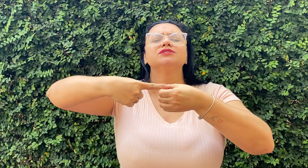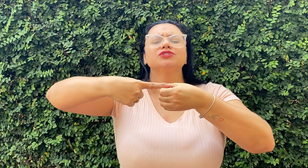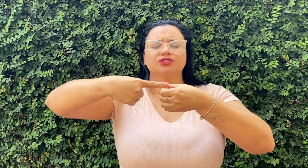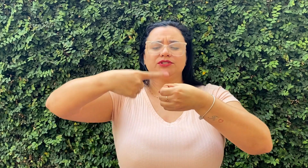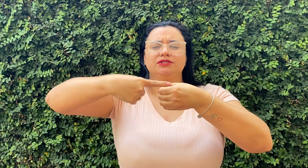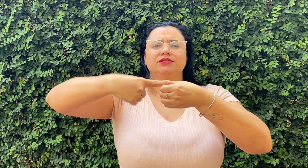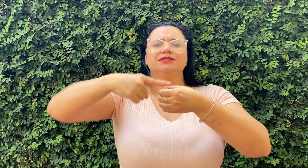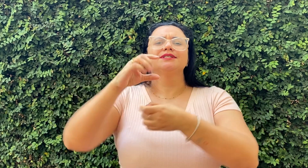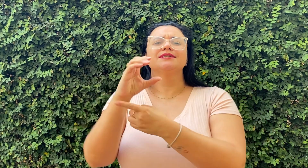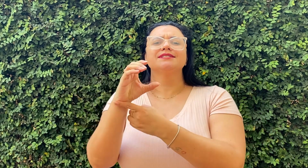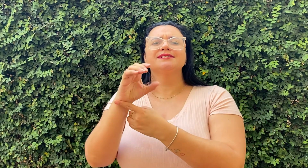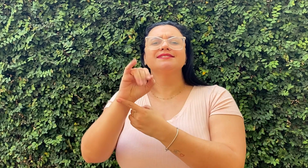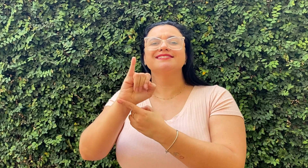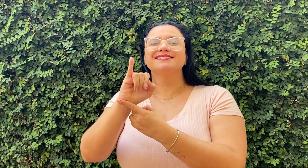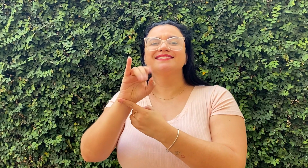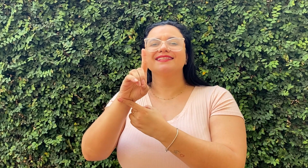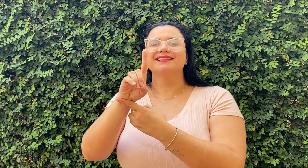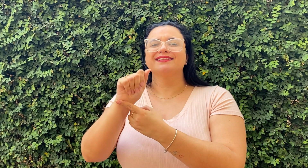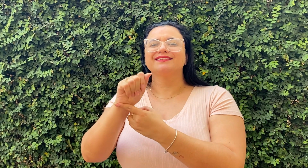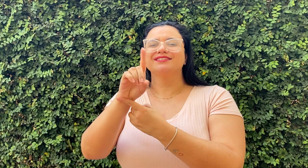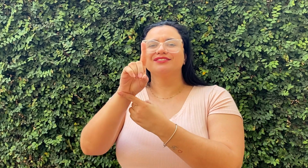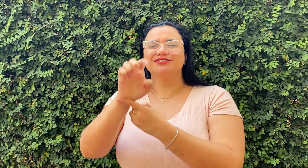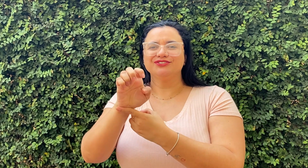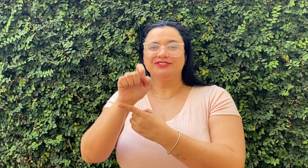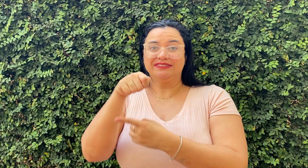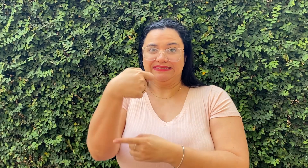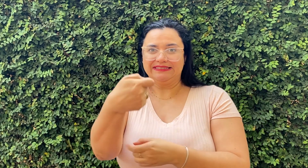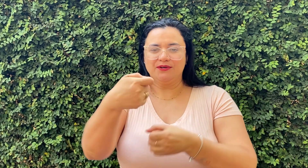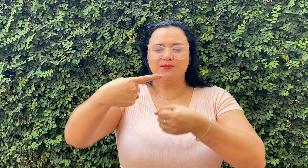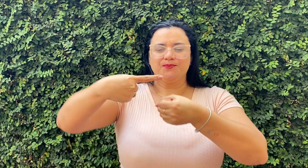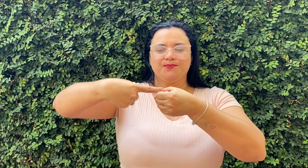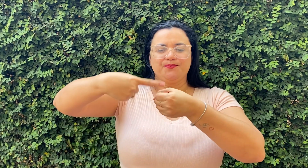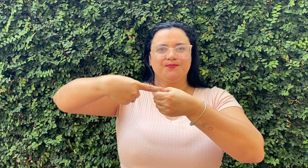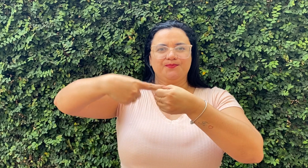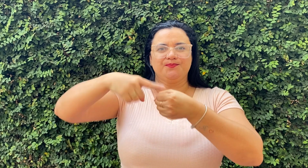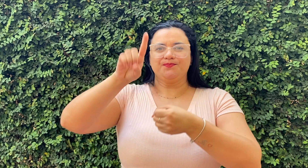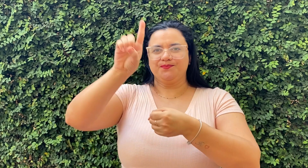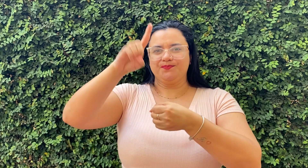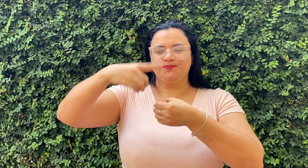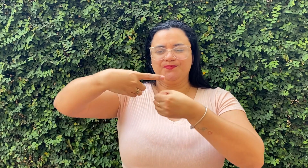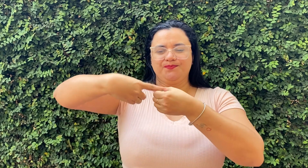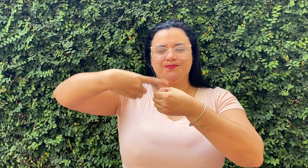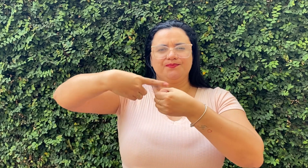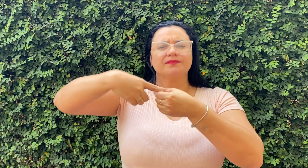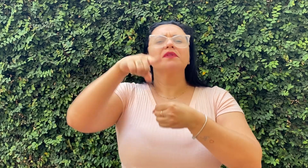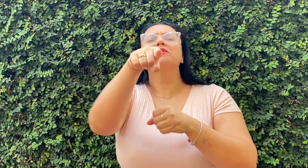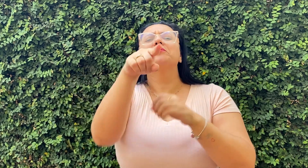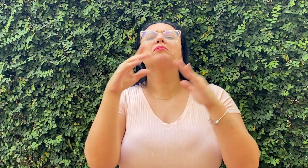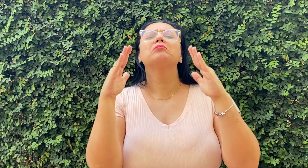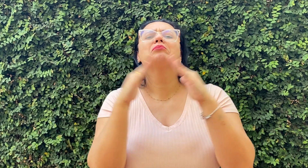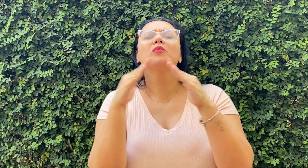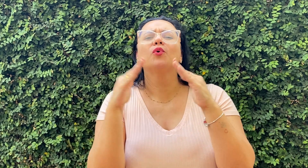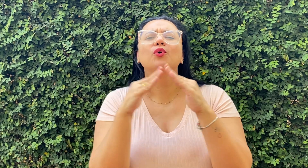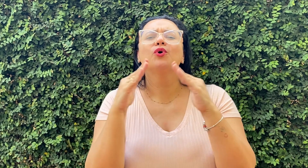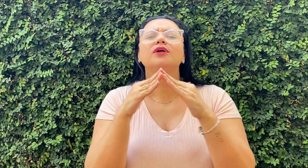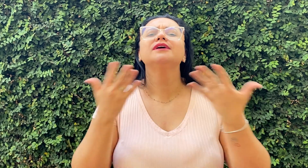Sinal de cidade. Vamos treinar. Esse é o sinal de cidade. Você mora?